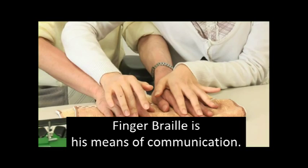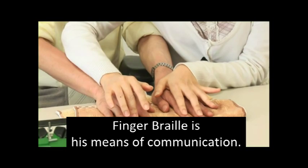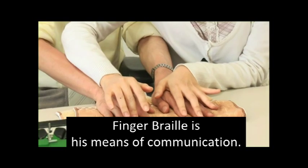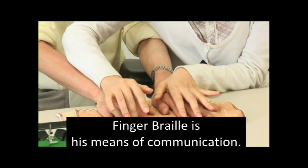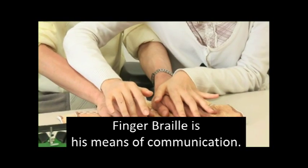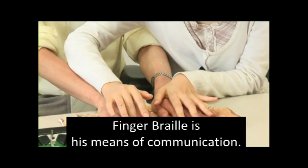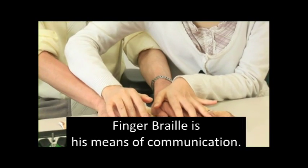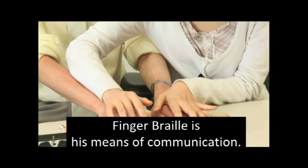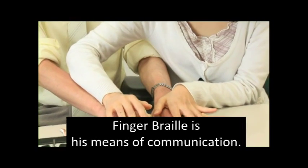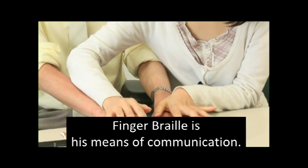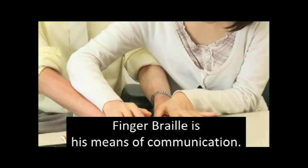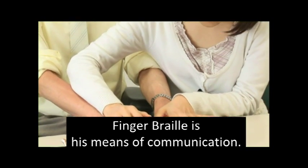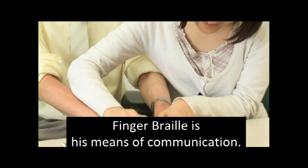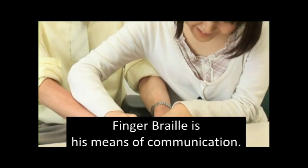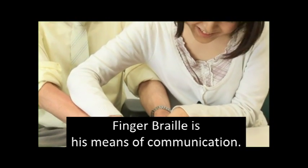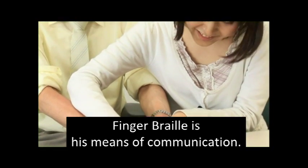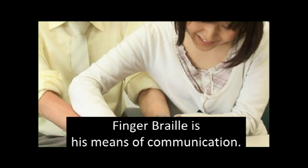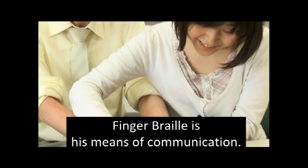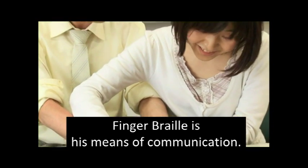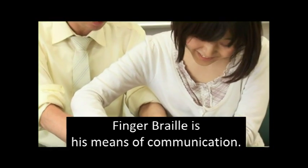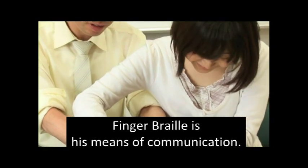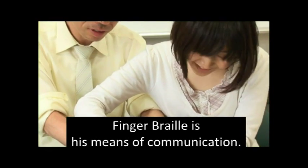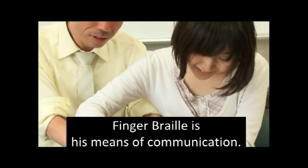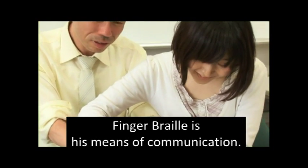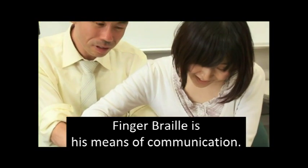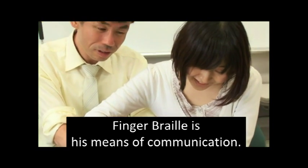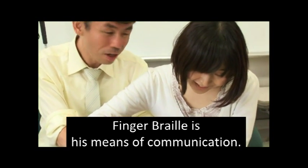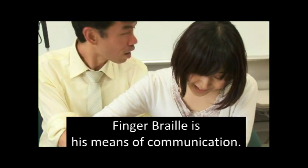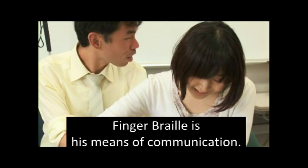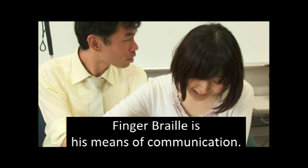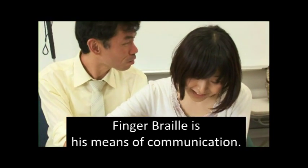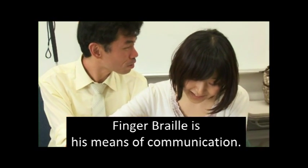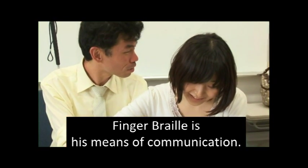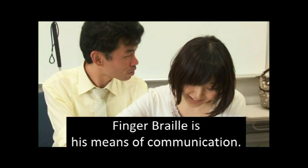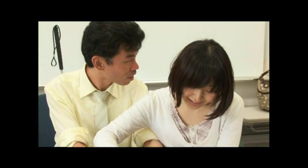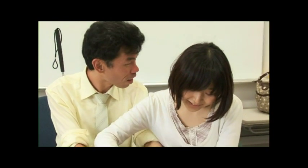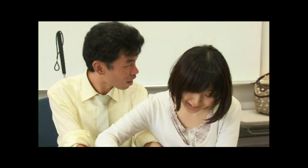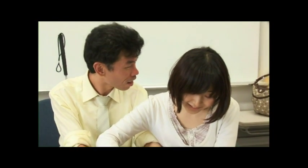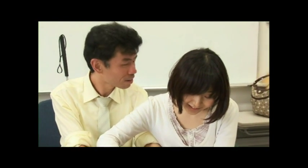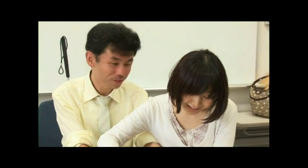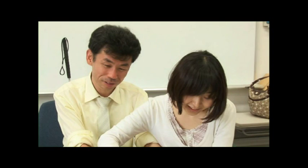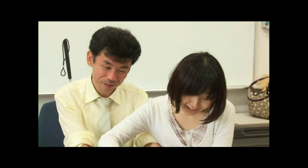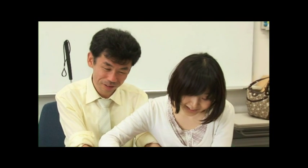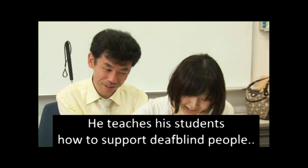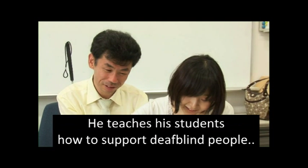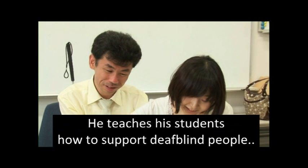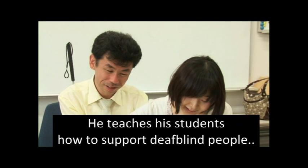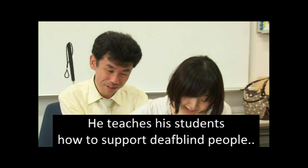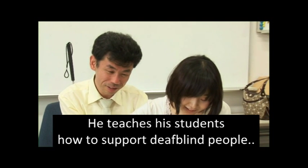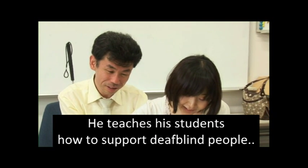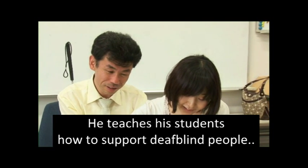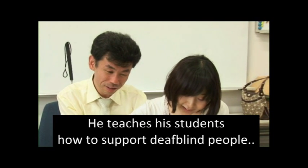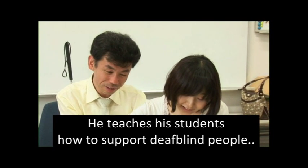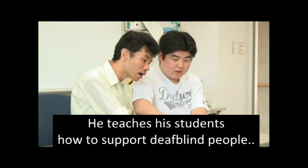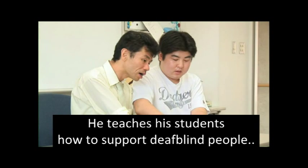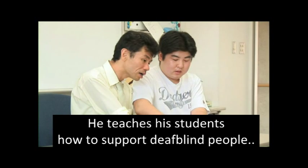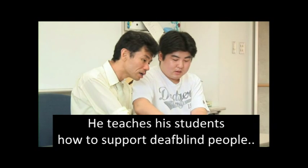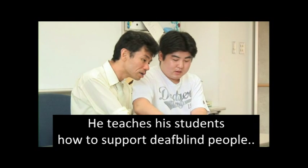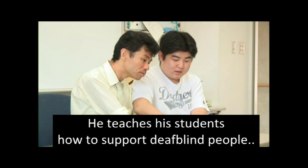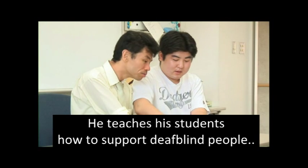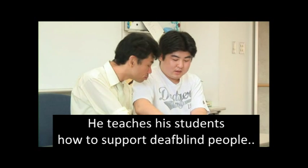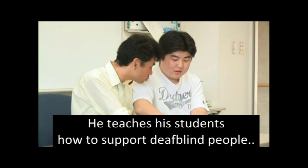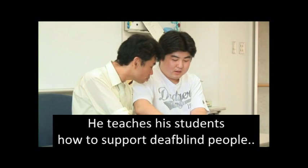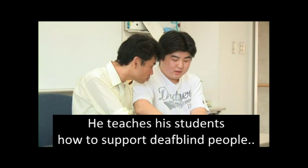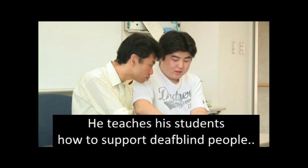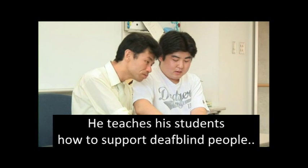藤鹿さんは指点字でコミュニケーションを取ります。盲ろうである本人がその障